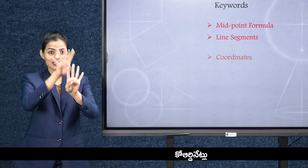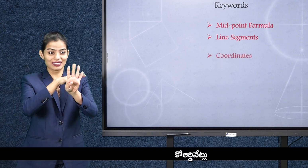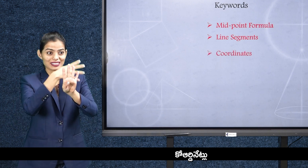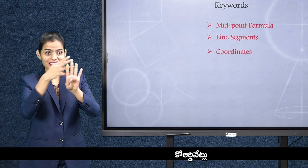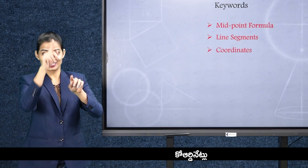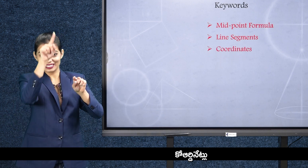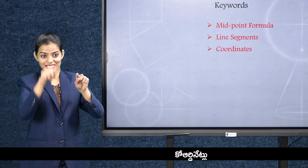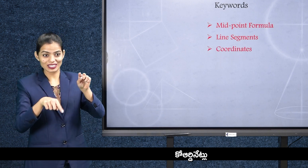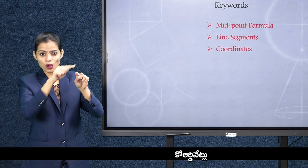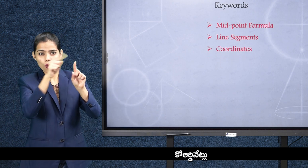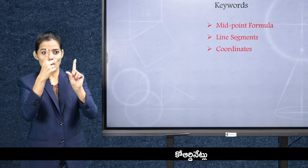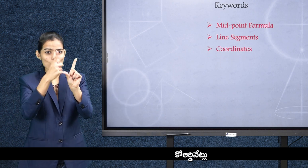కోఆర్డినేట్లు,